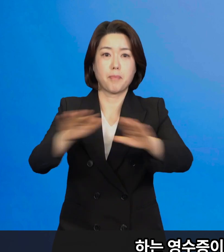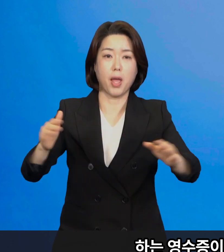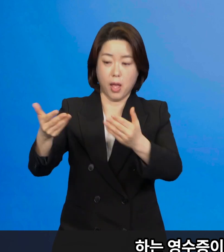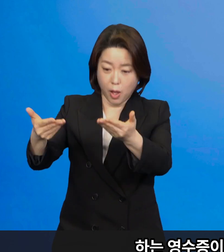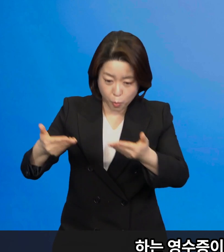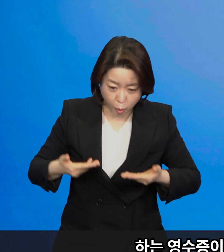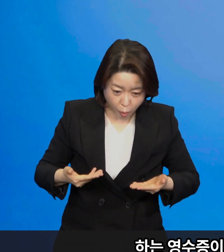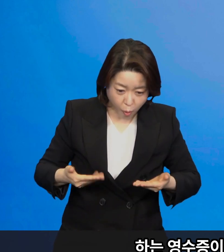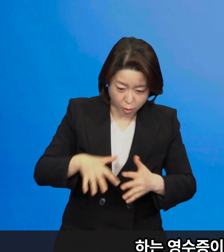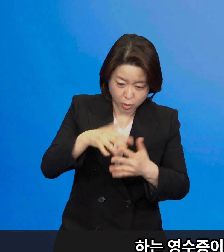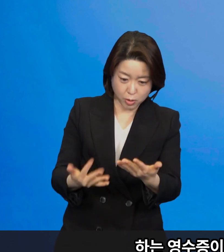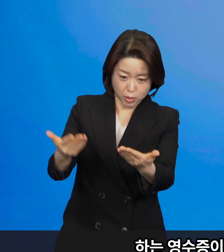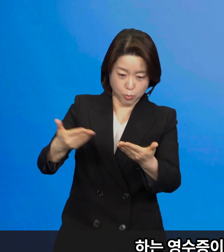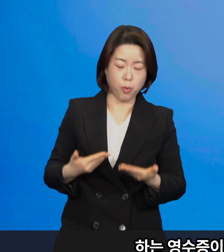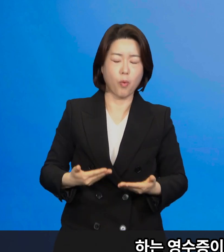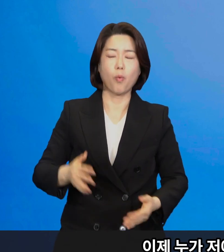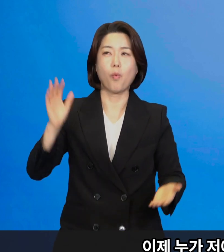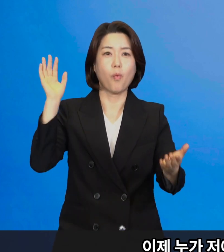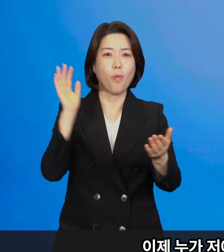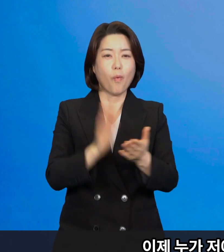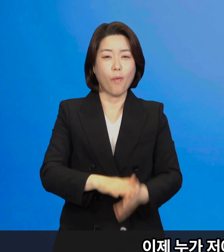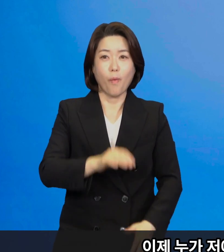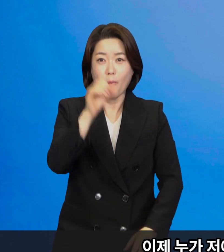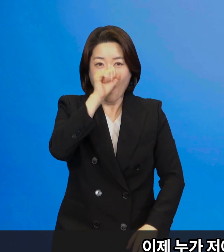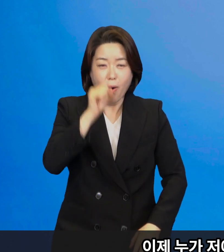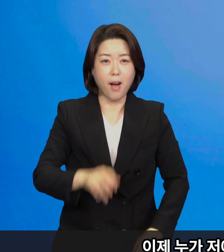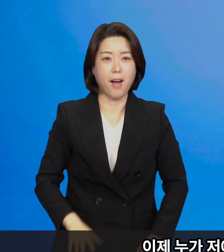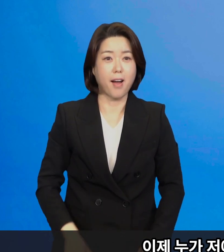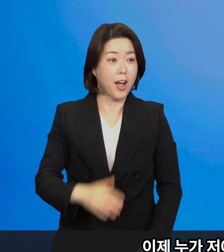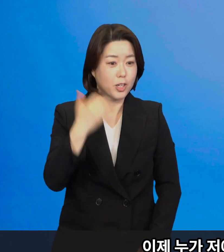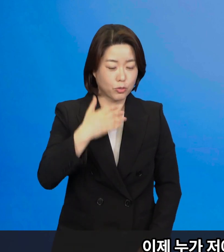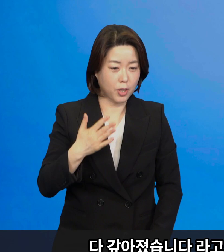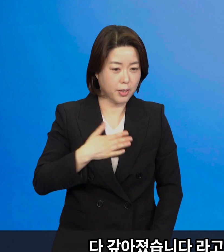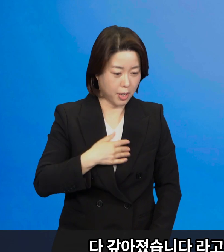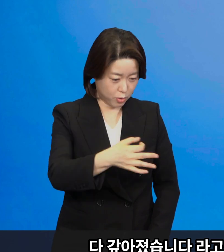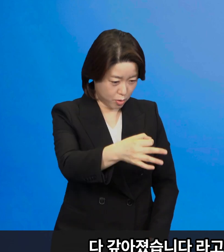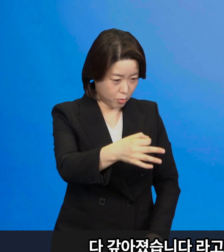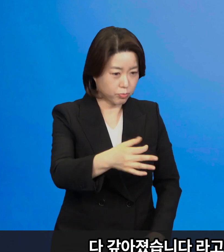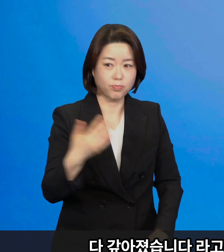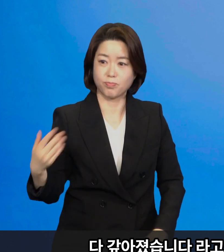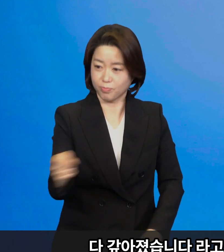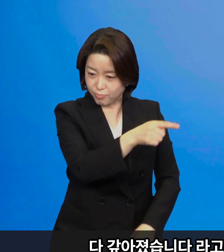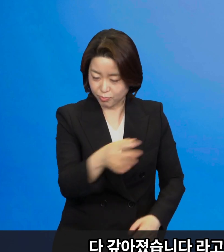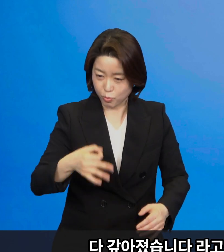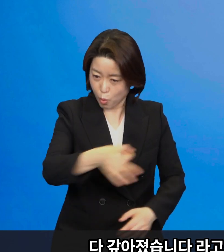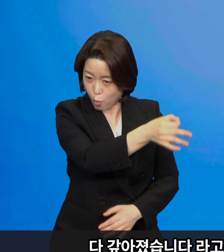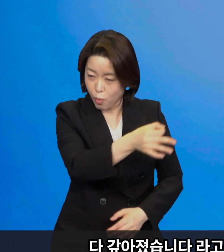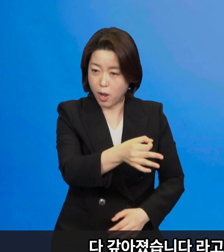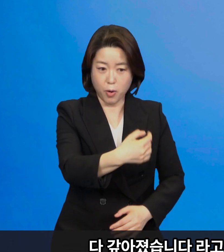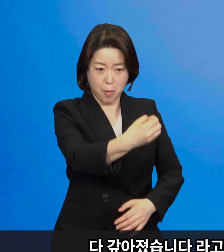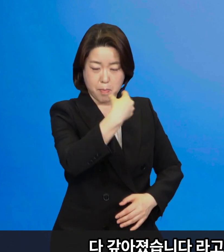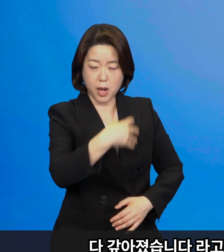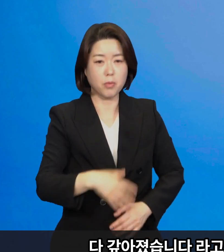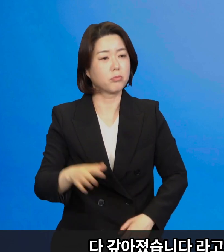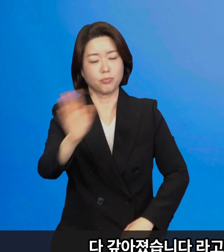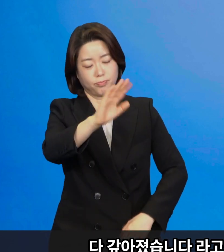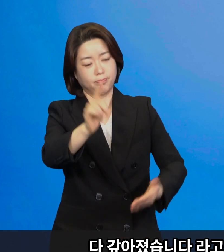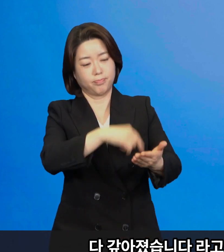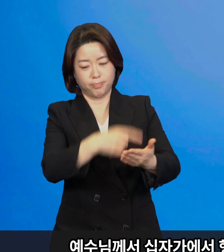하는 영수증이 딱 나오는 거예요. 이제 누가 저에게 내라고 해도 다 갚아줬습니다 라고 제시할